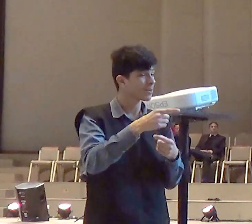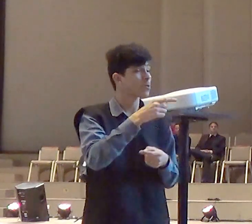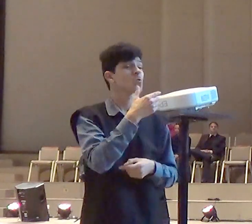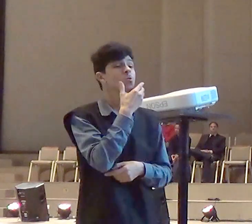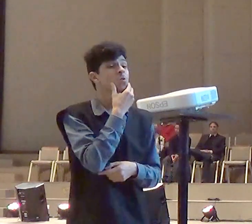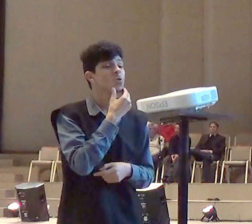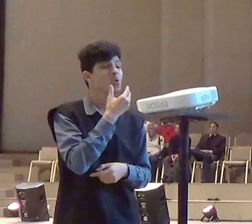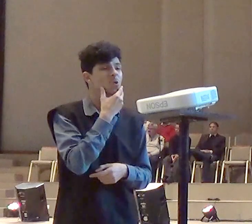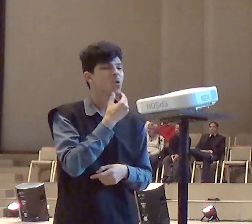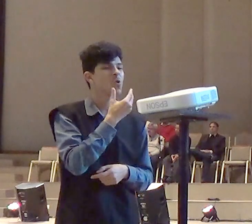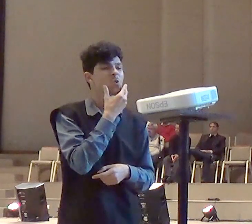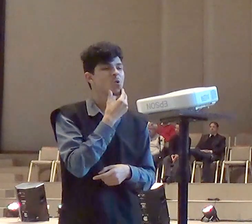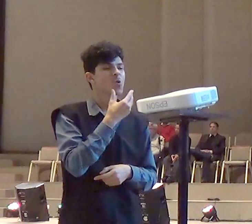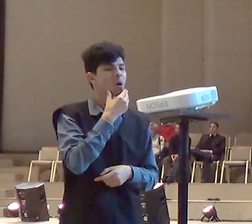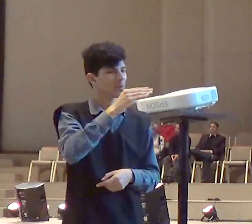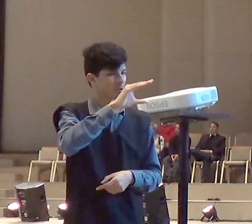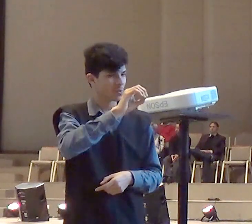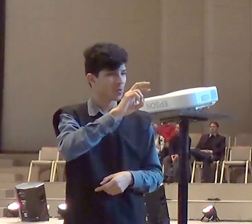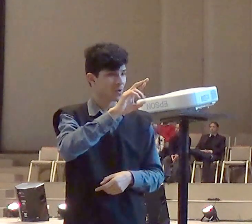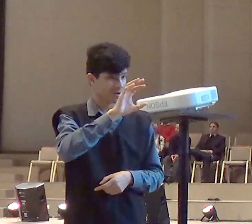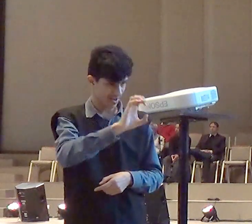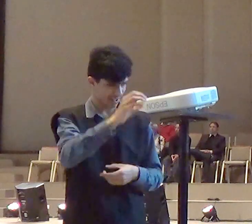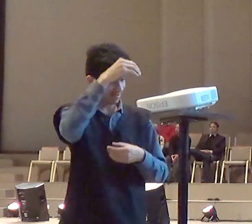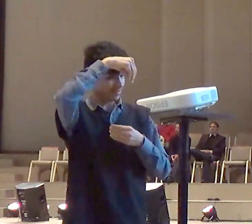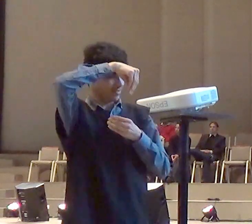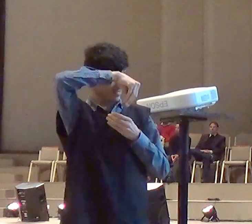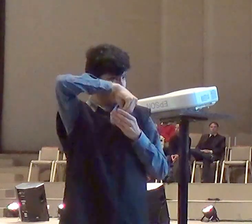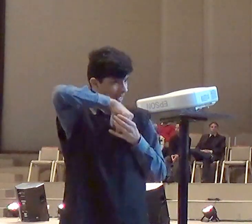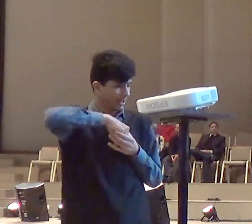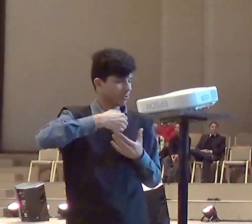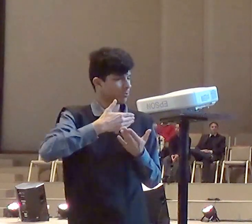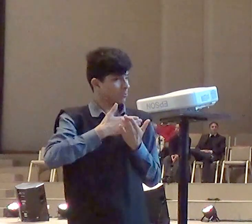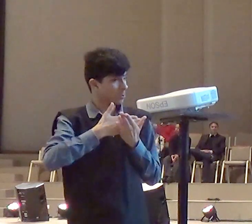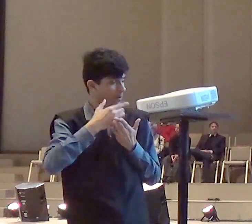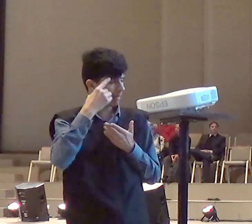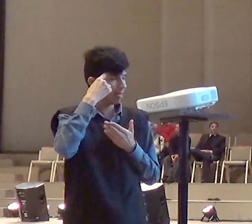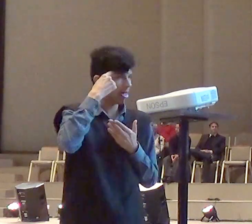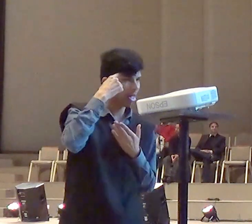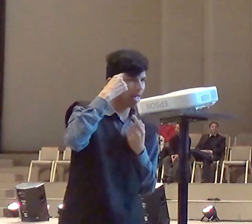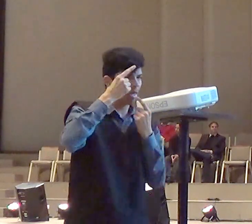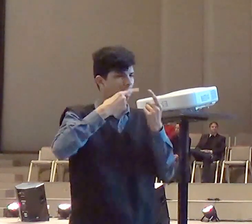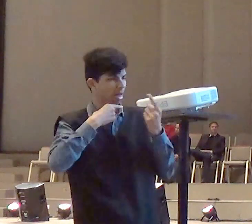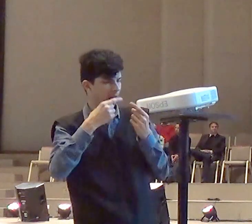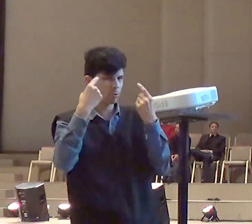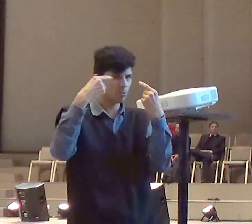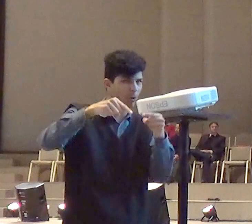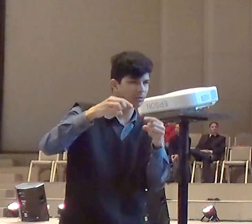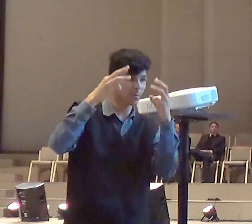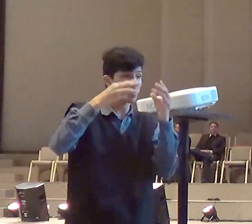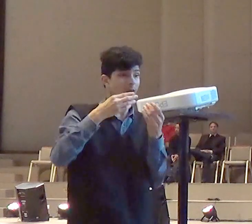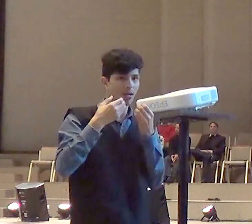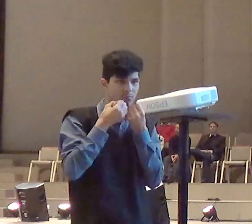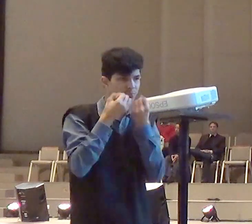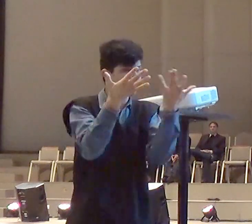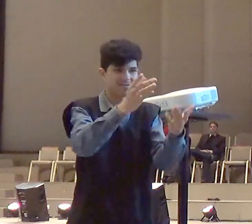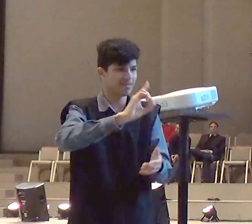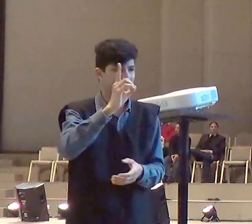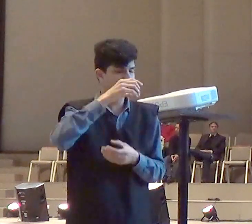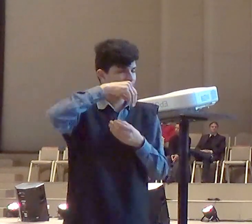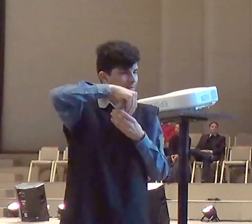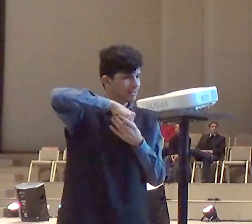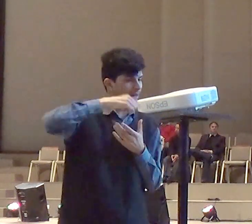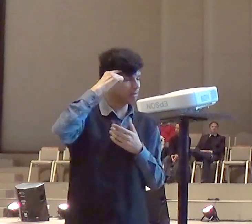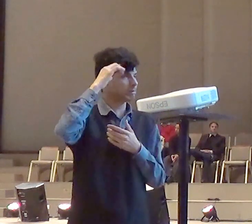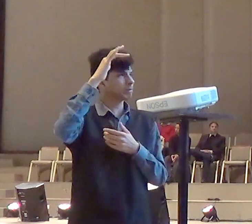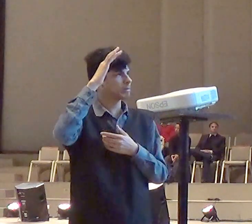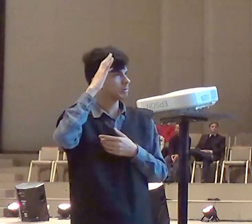como líder proeminente dos Levitas e ele tava com essa coisa no coração porque ele não tinha sido escolhido e